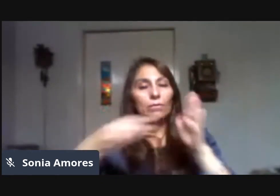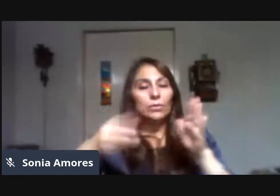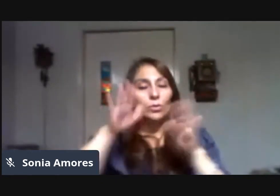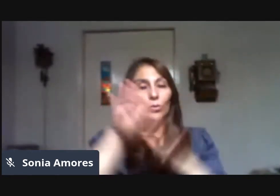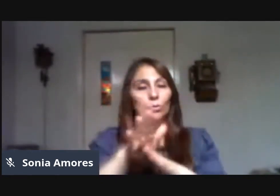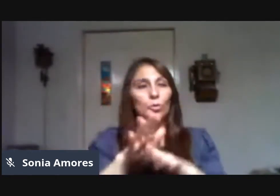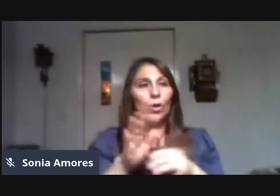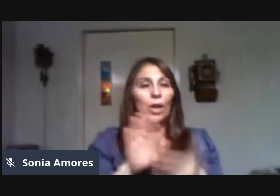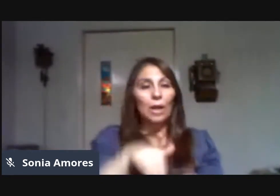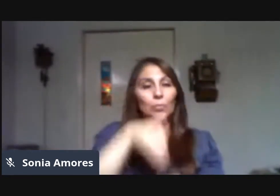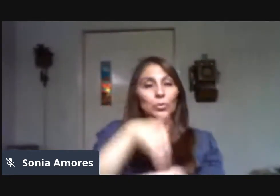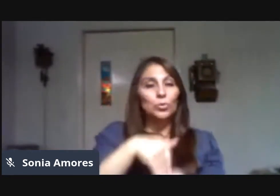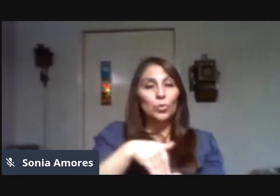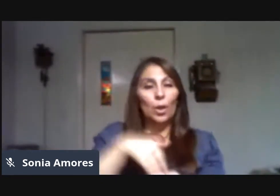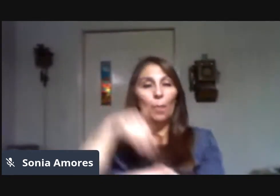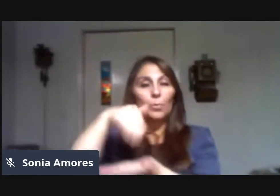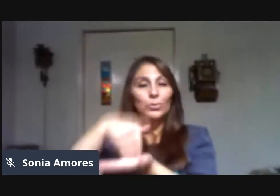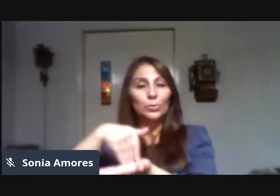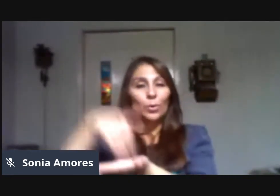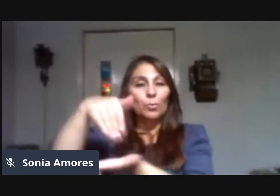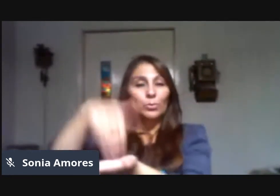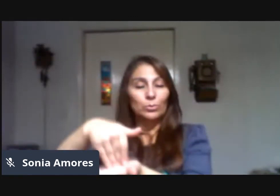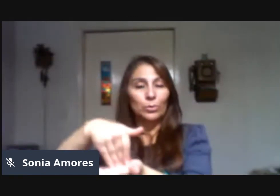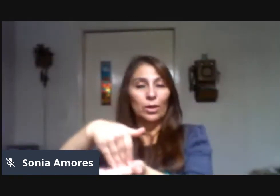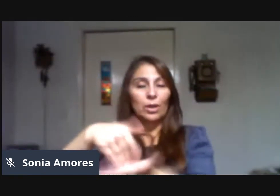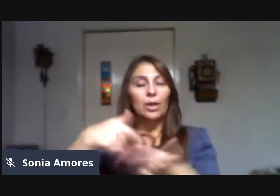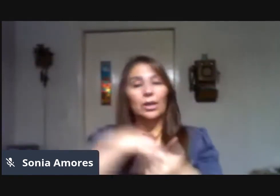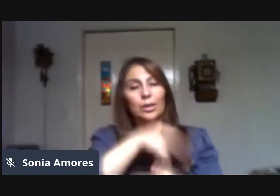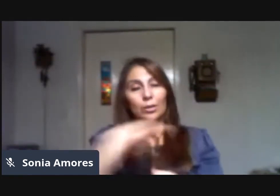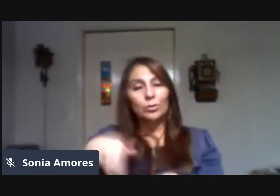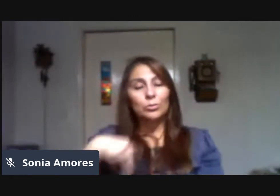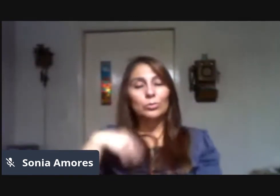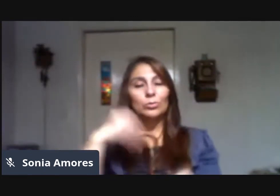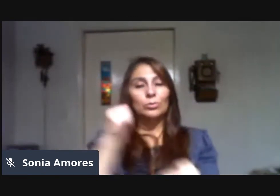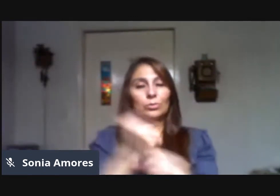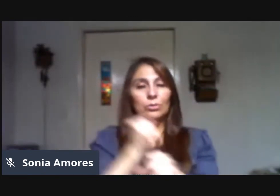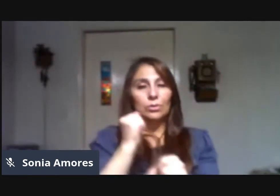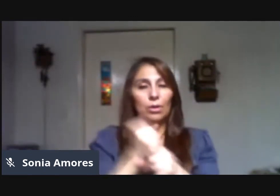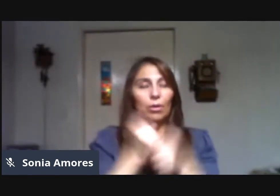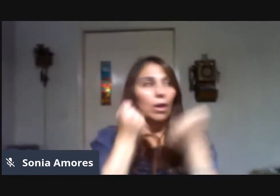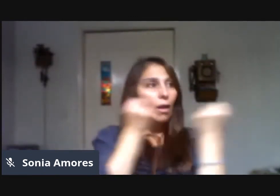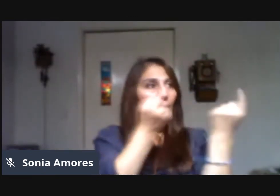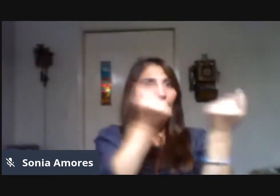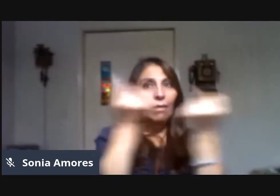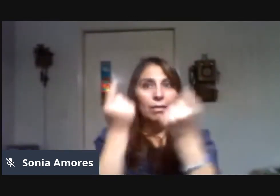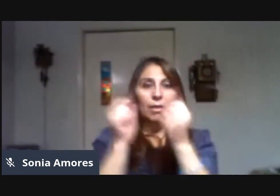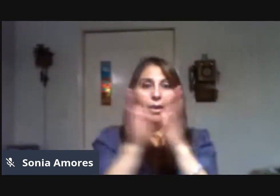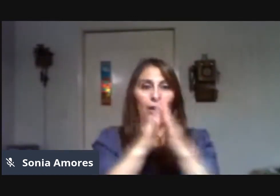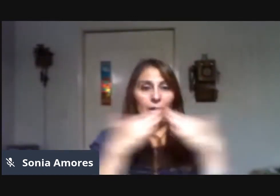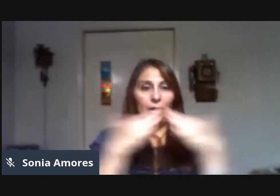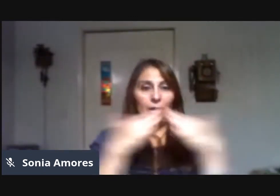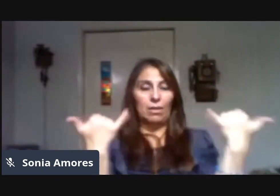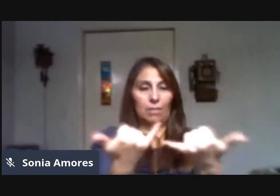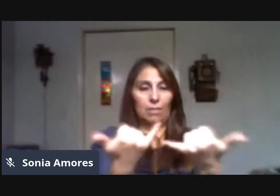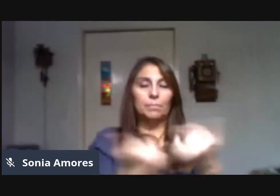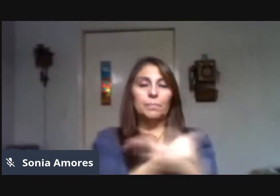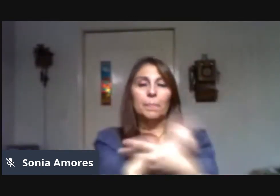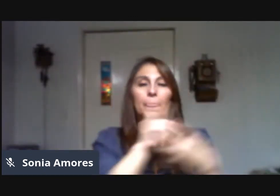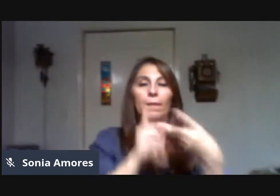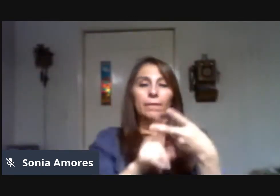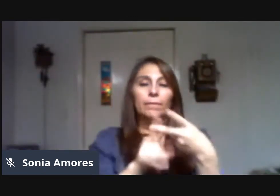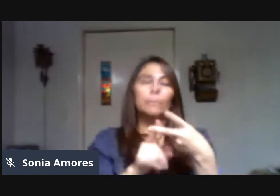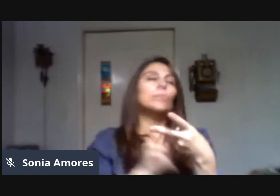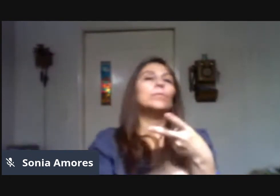enunciación desde el cual estamos trabajando y comprendiendo la realidad. Lo segundo,